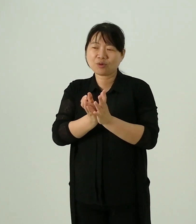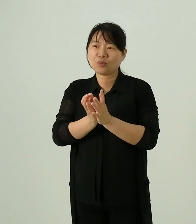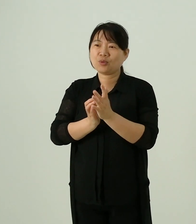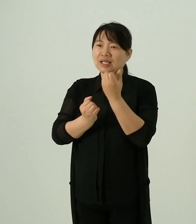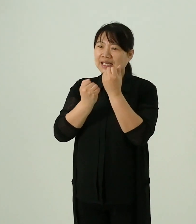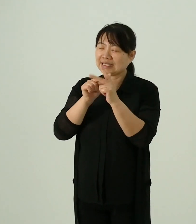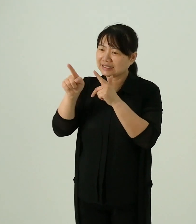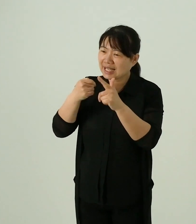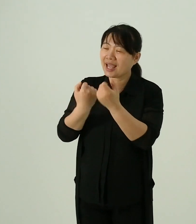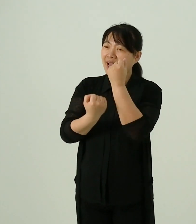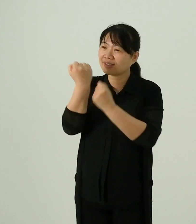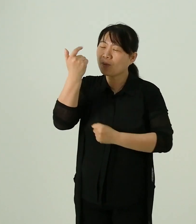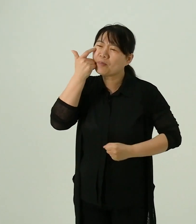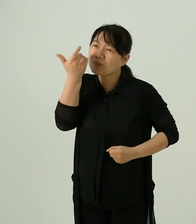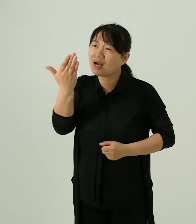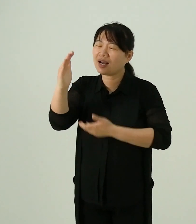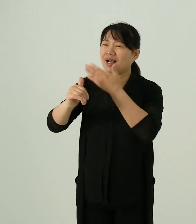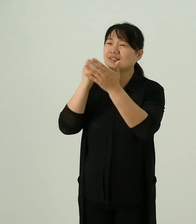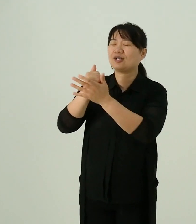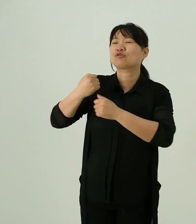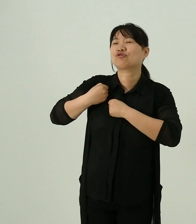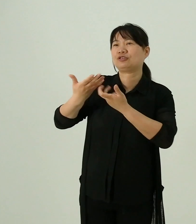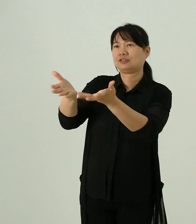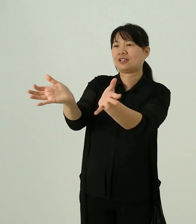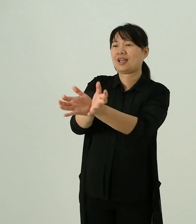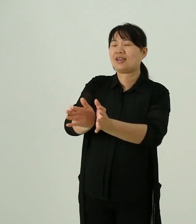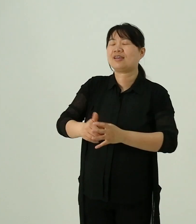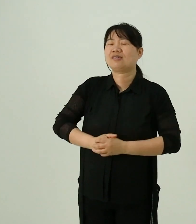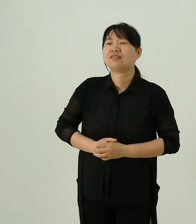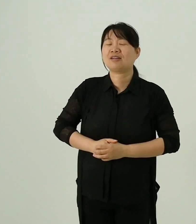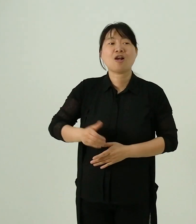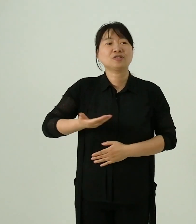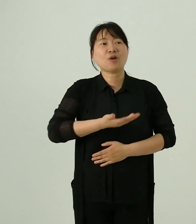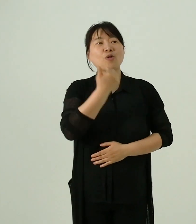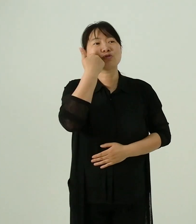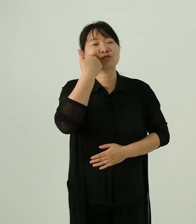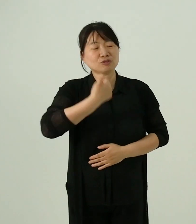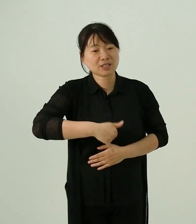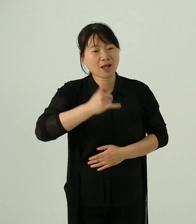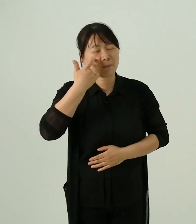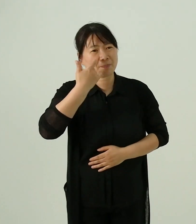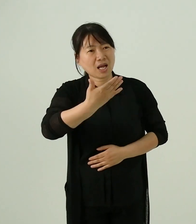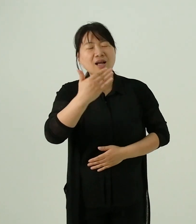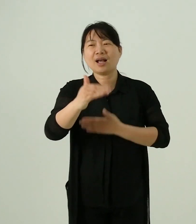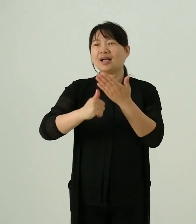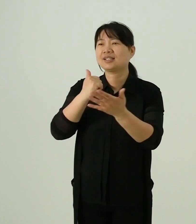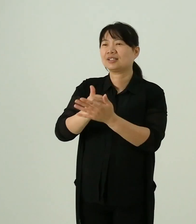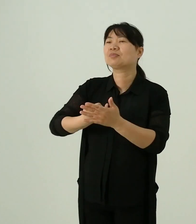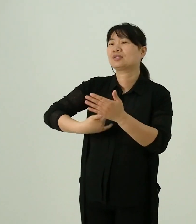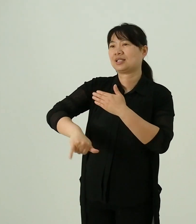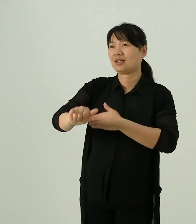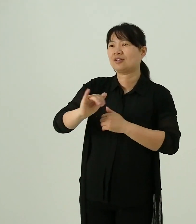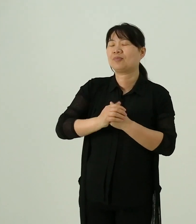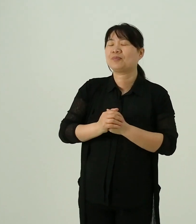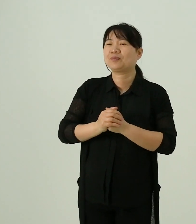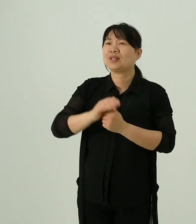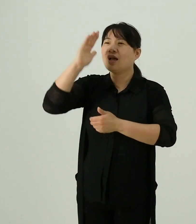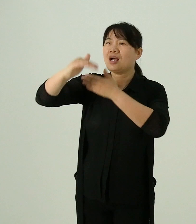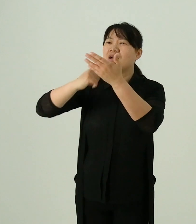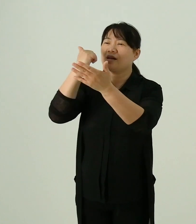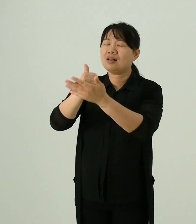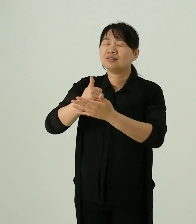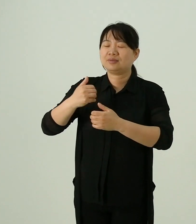해석했어요. 하나님의 군대. 여러분들이 누구의 자녀예요? 하나님의 자녀.